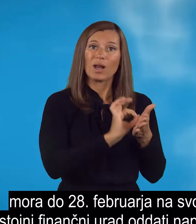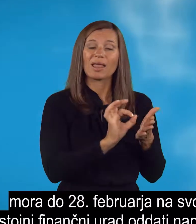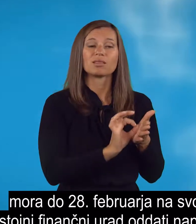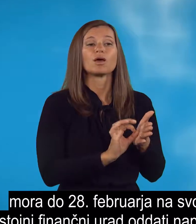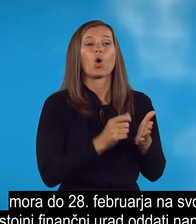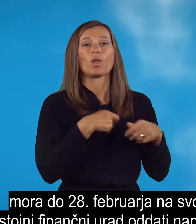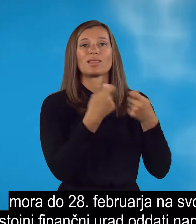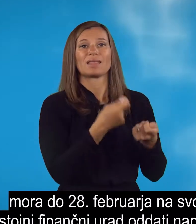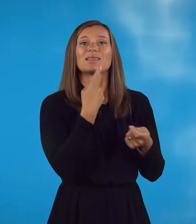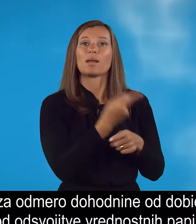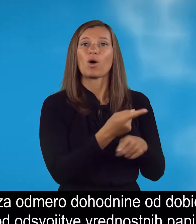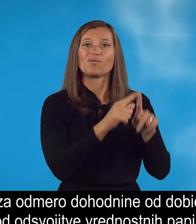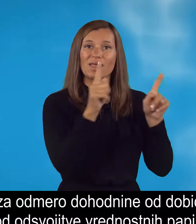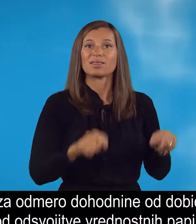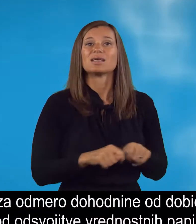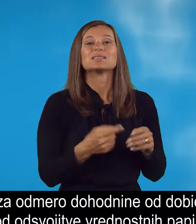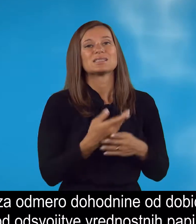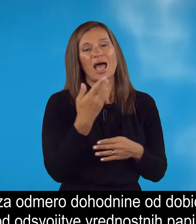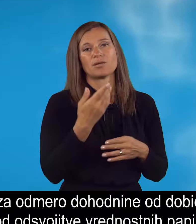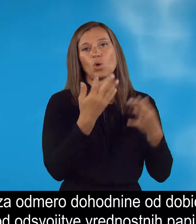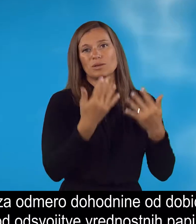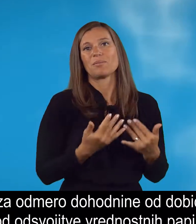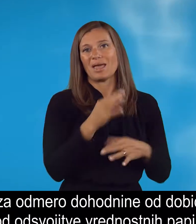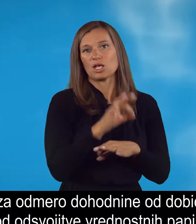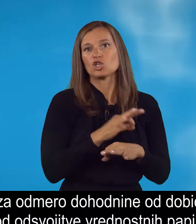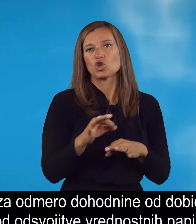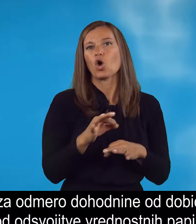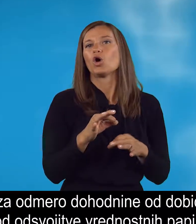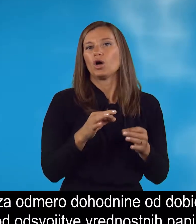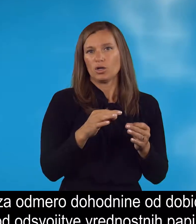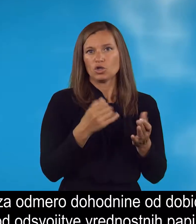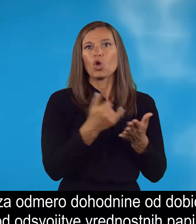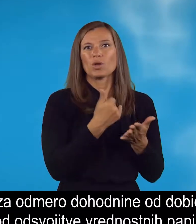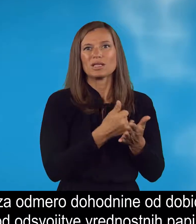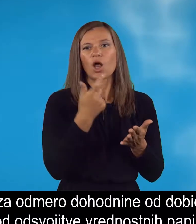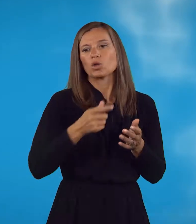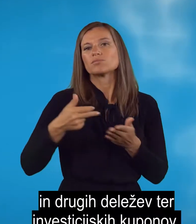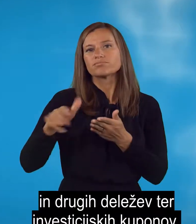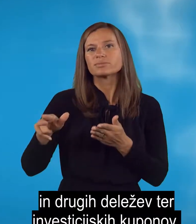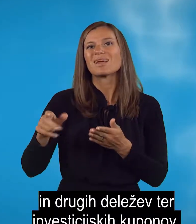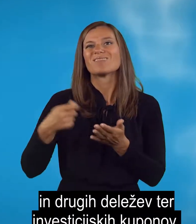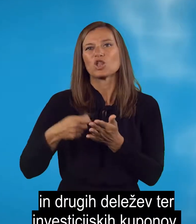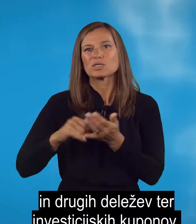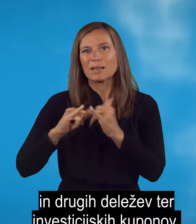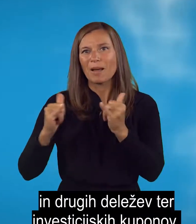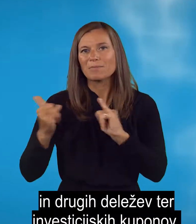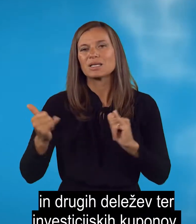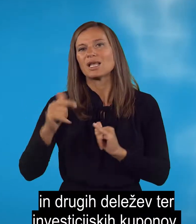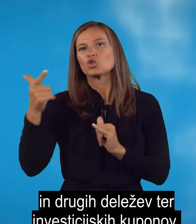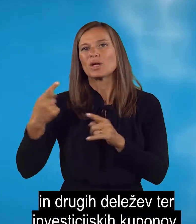oddati napoved za odmero dohodnine od dobička od odsvojitve vrednostnih papirjev in drugih deležev ter